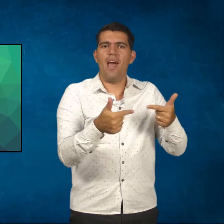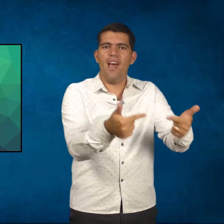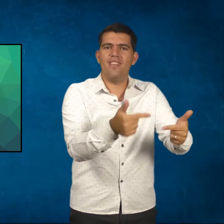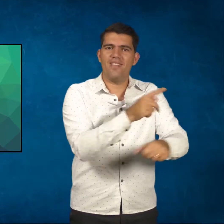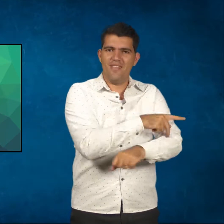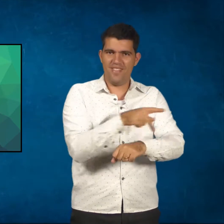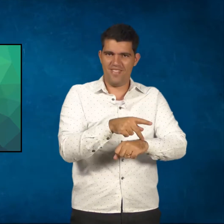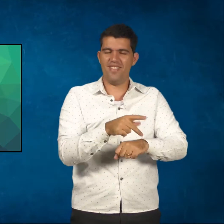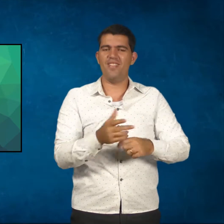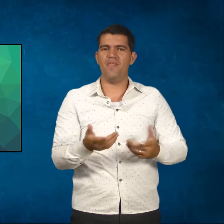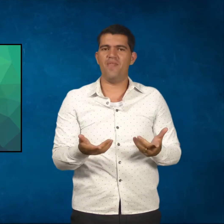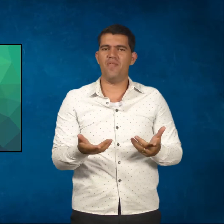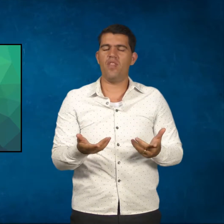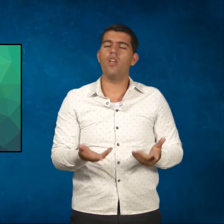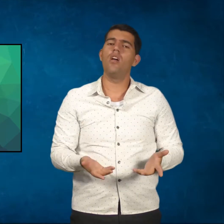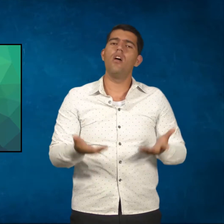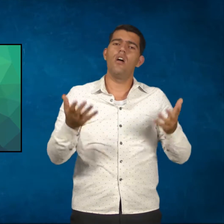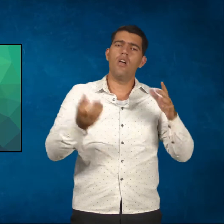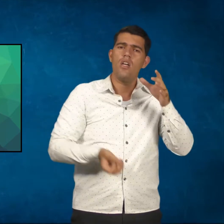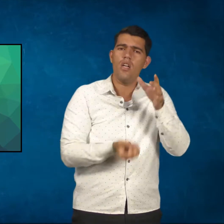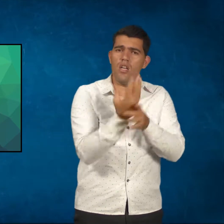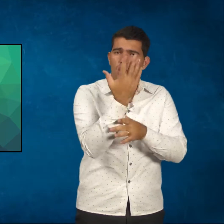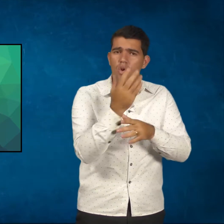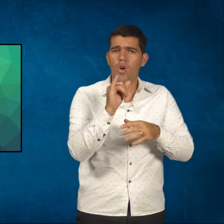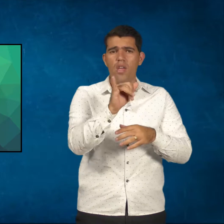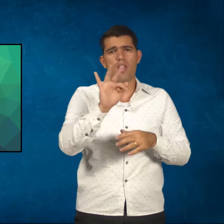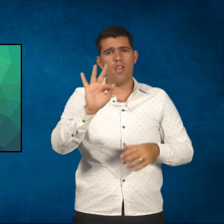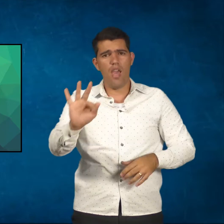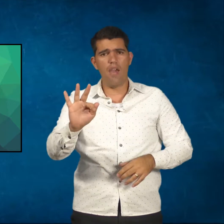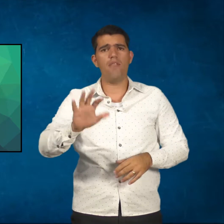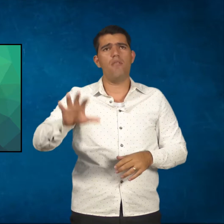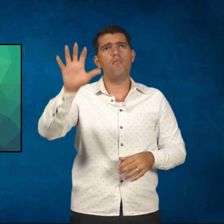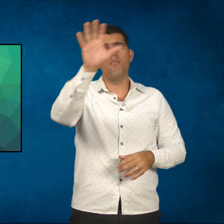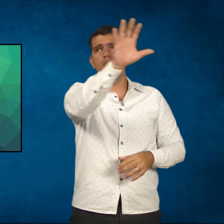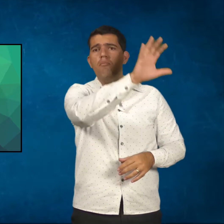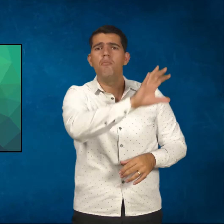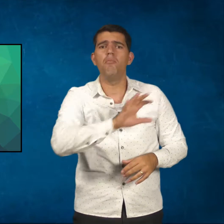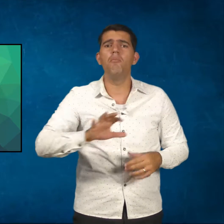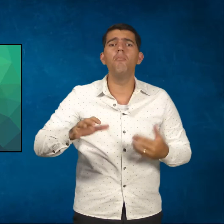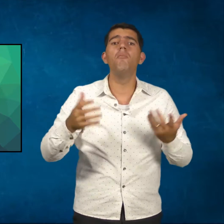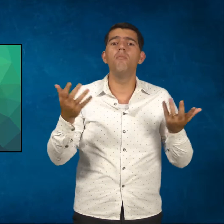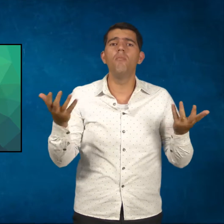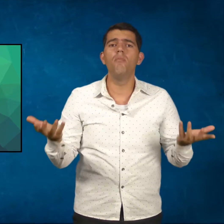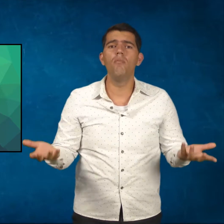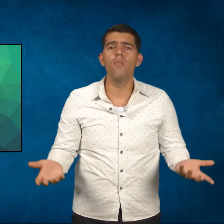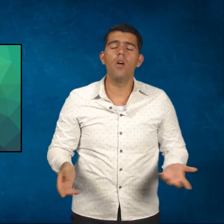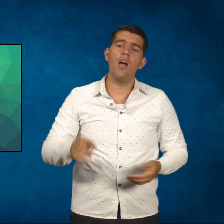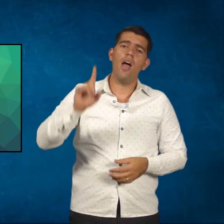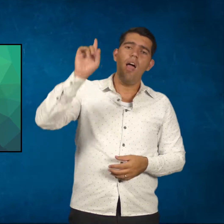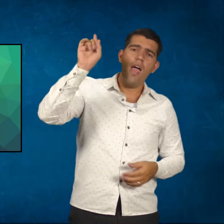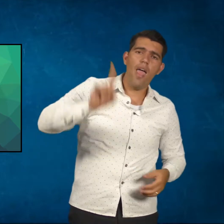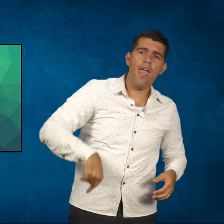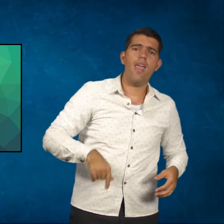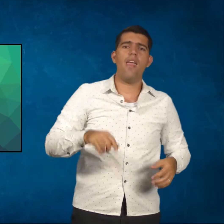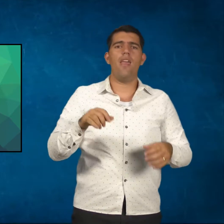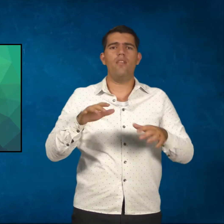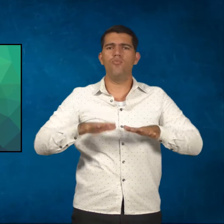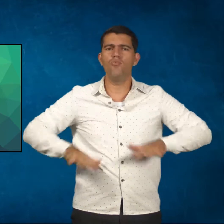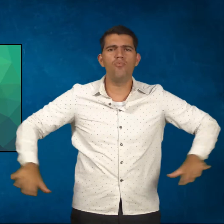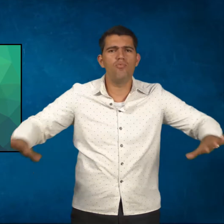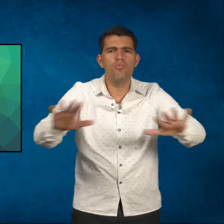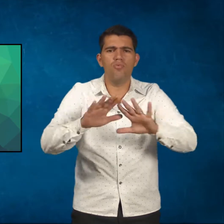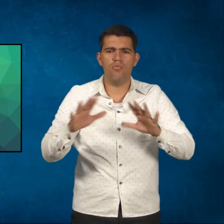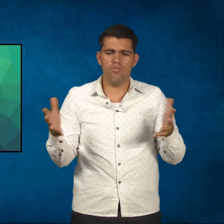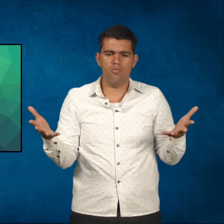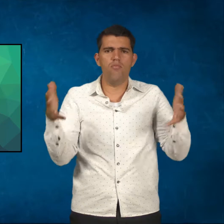A concepção dos institutos federais, então, está assentada num ideário de integração